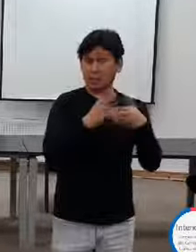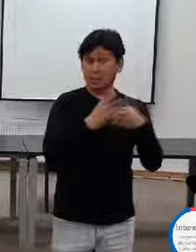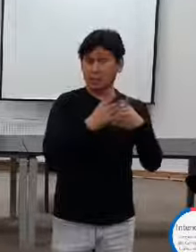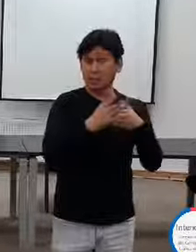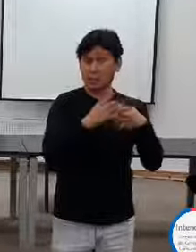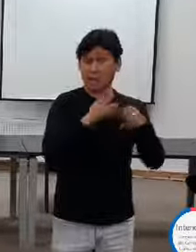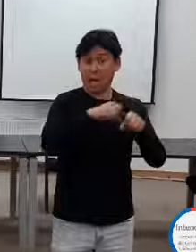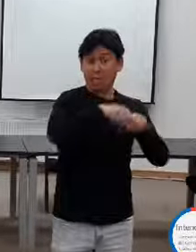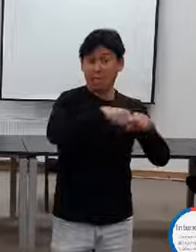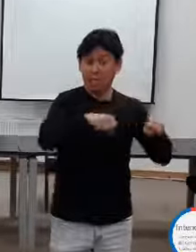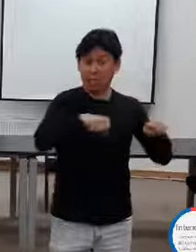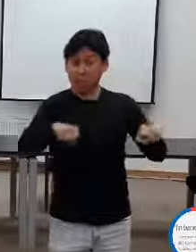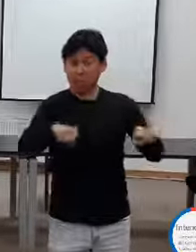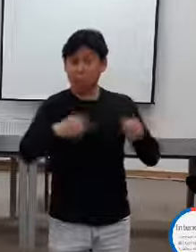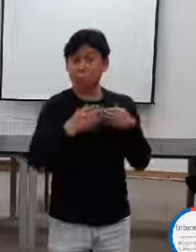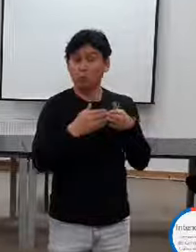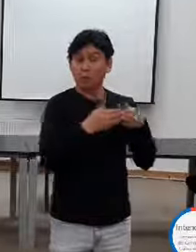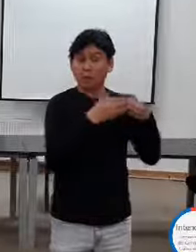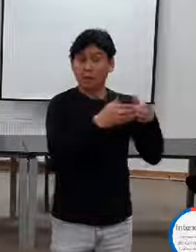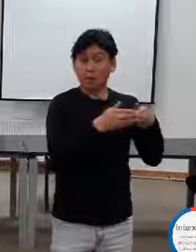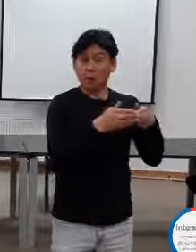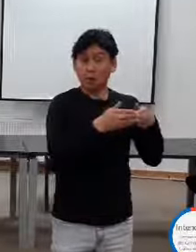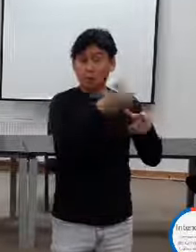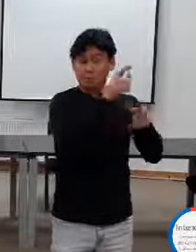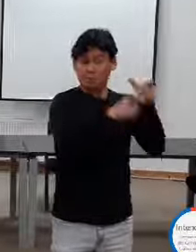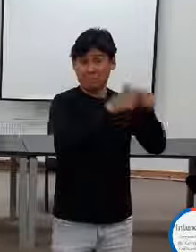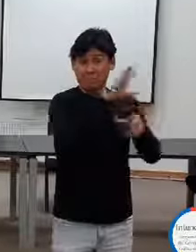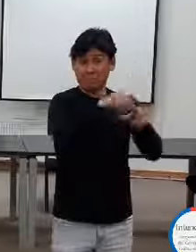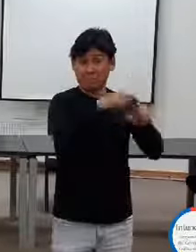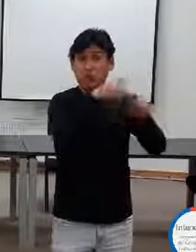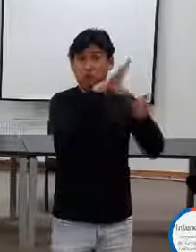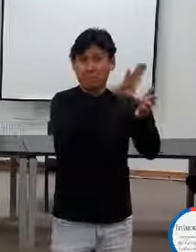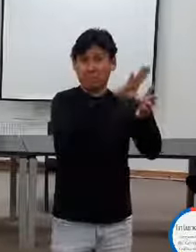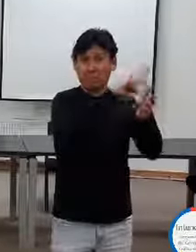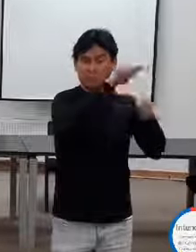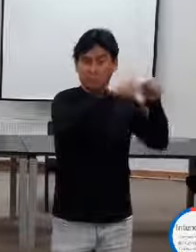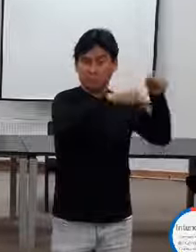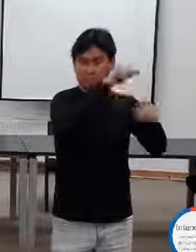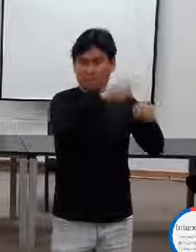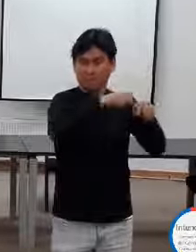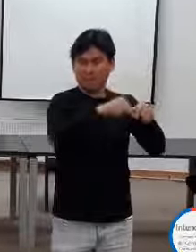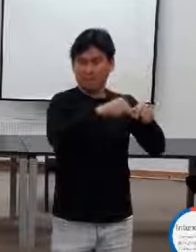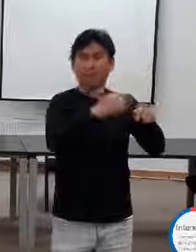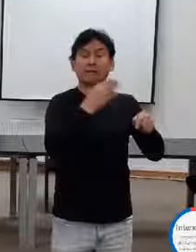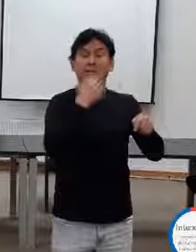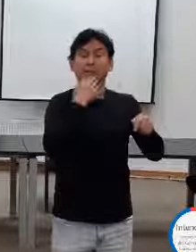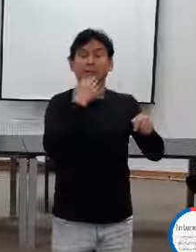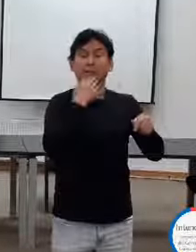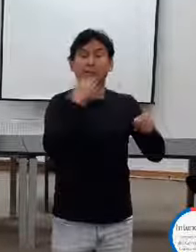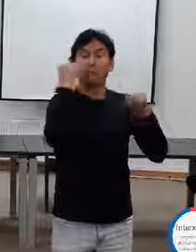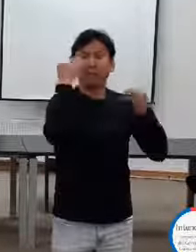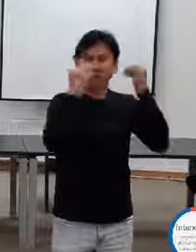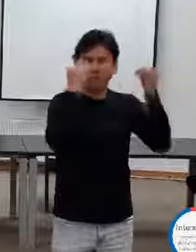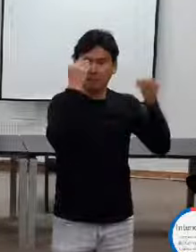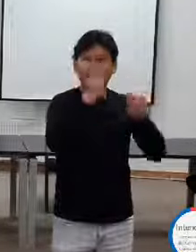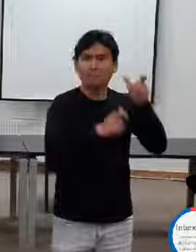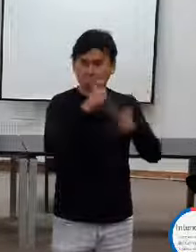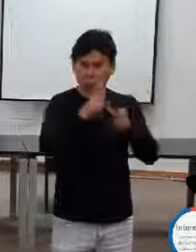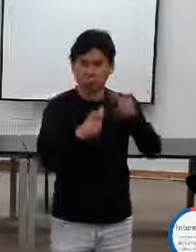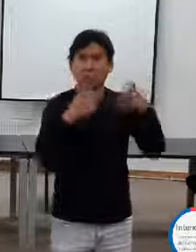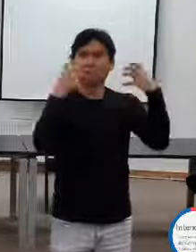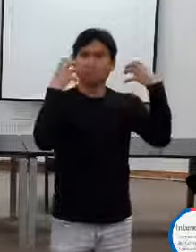ser amarrado al muelle. un buque con tripulación extranjera que también trae a dos practicantes que son las personas que